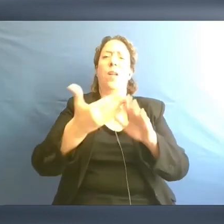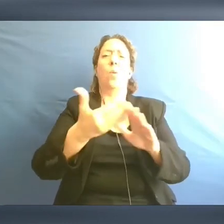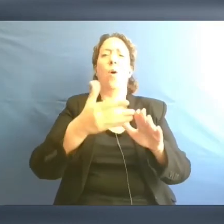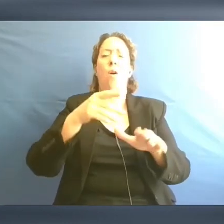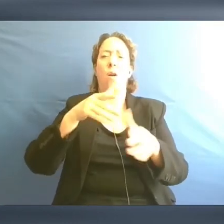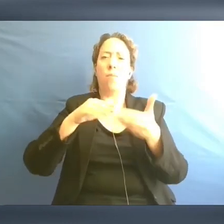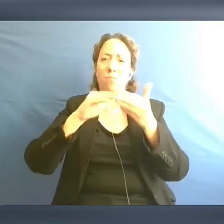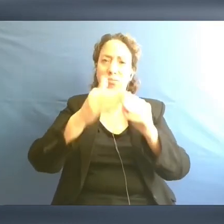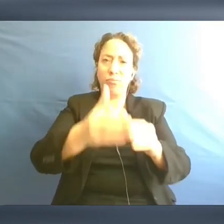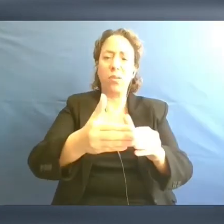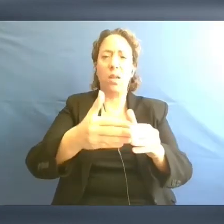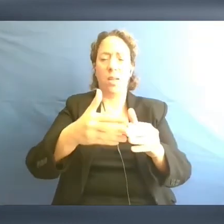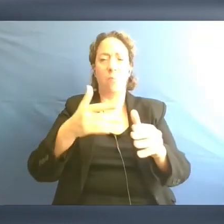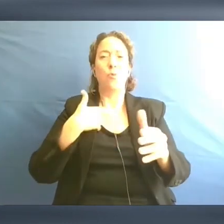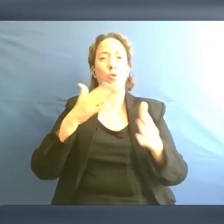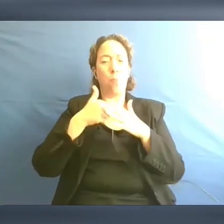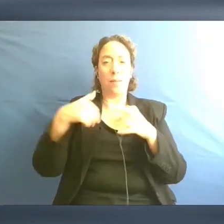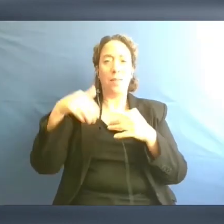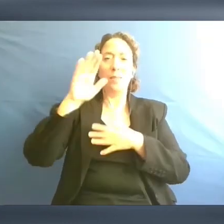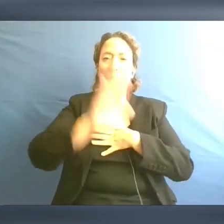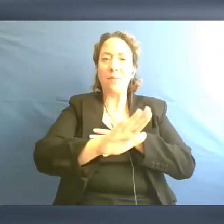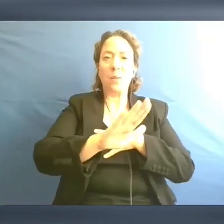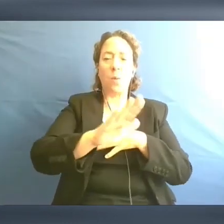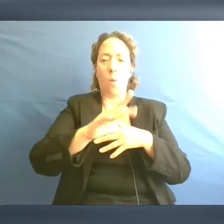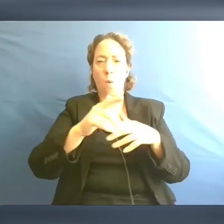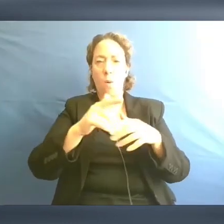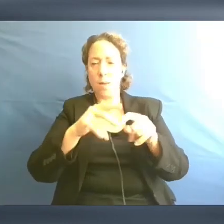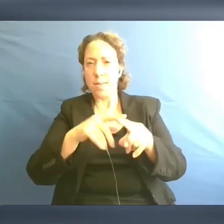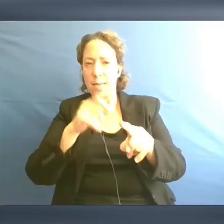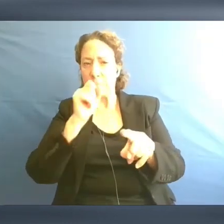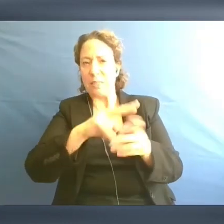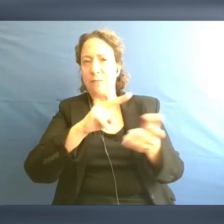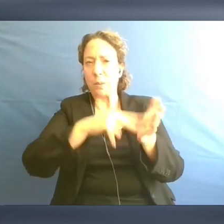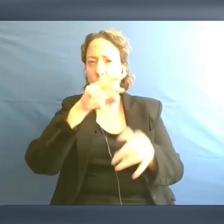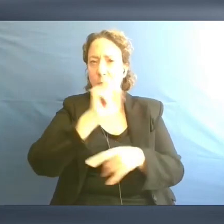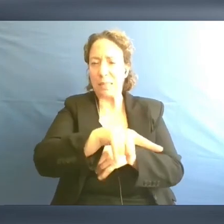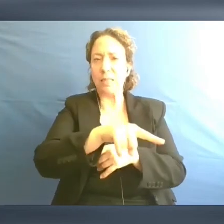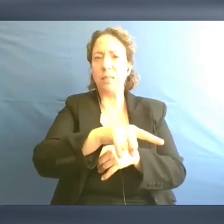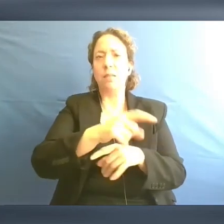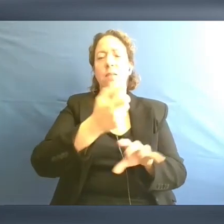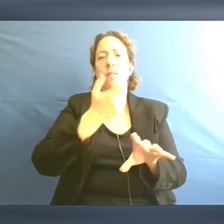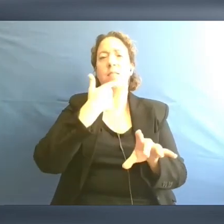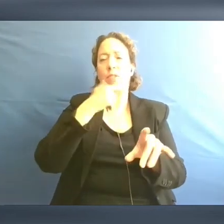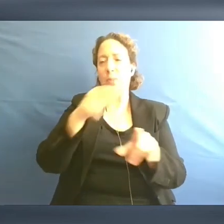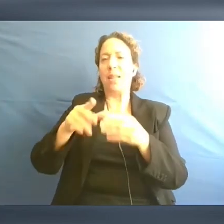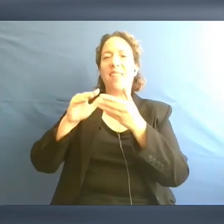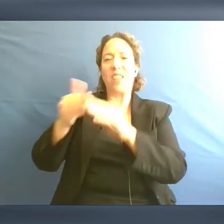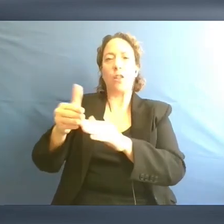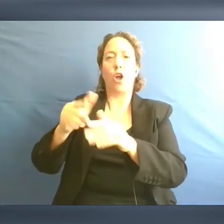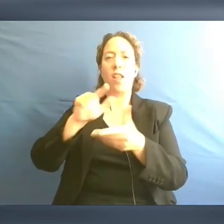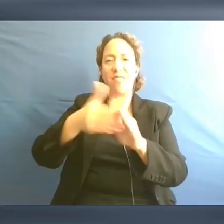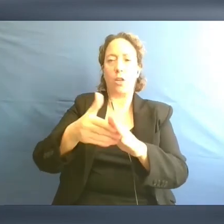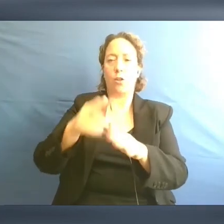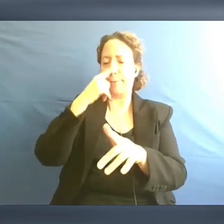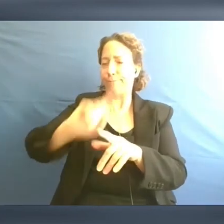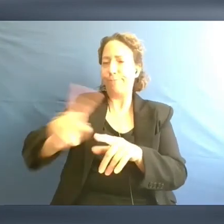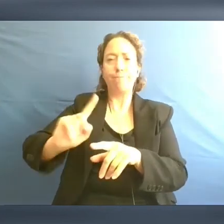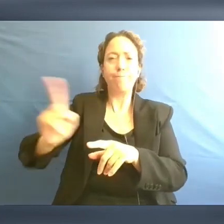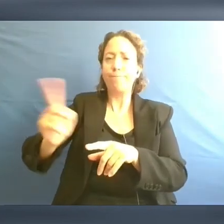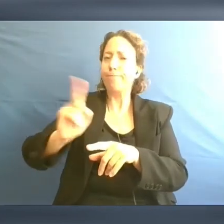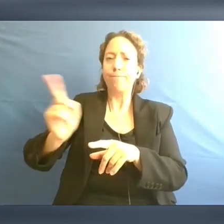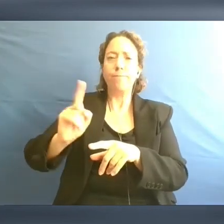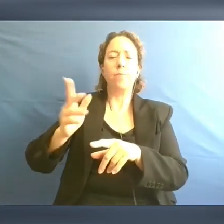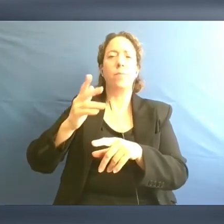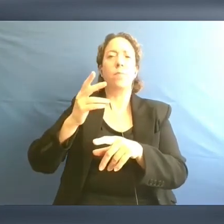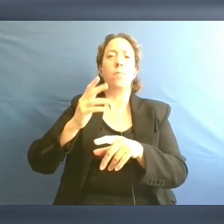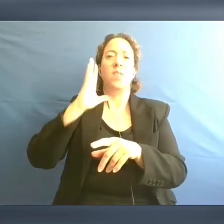demandé spécification, on sait que la bonne interprétation c'est cette version-là, donc ça veut dire que tel ou tel navigateur ne fait pas ce qu'il faut et on va